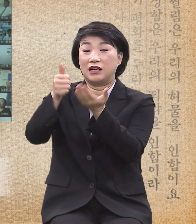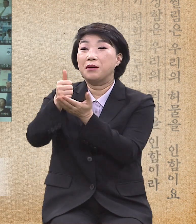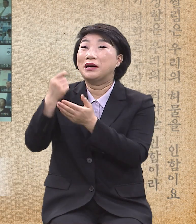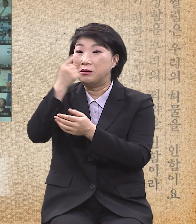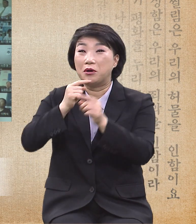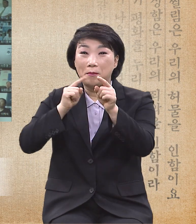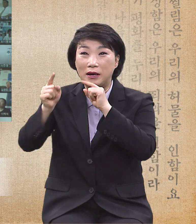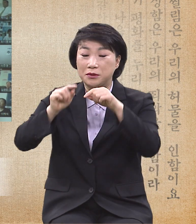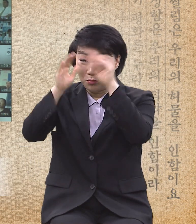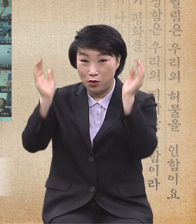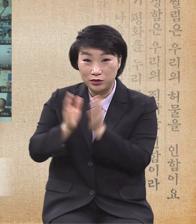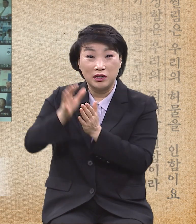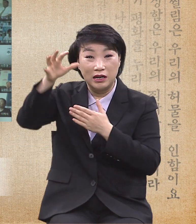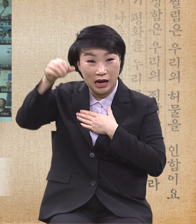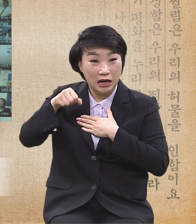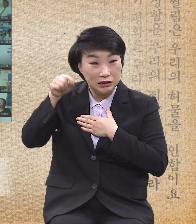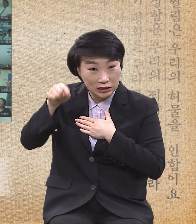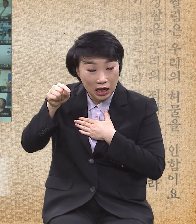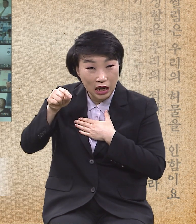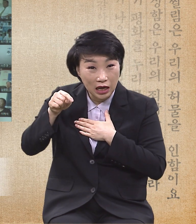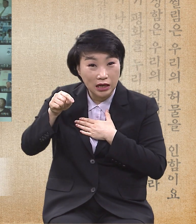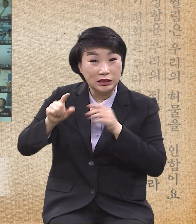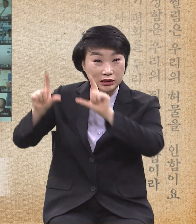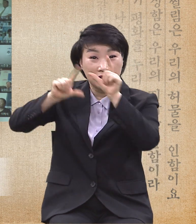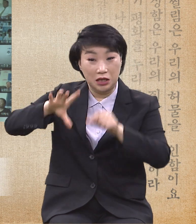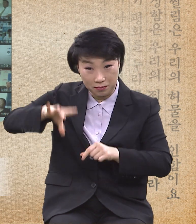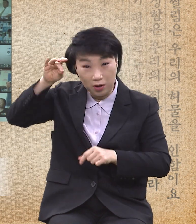하나님의 입에서 나오는 말씀이 우선돼야 돼.